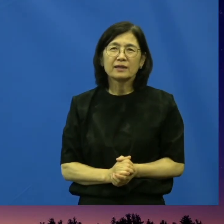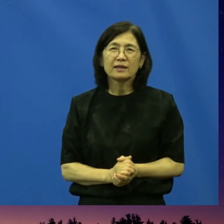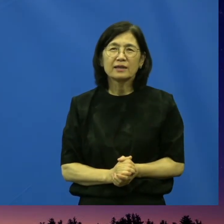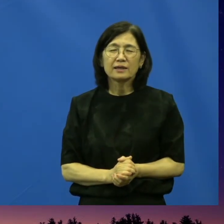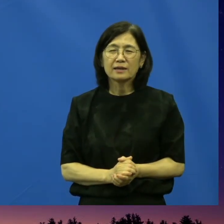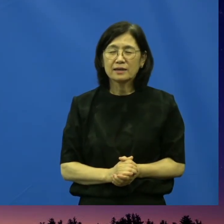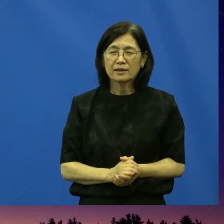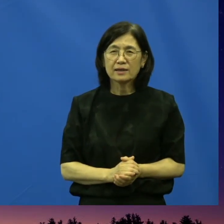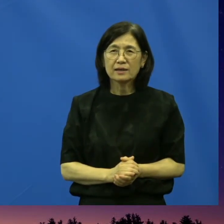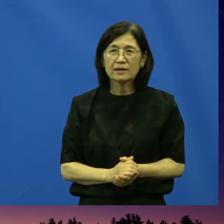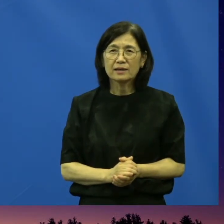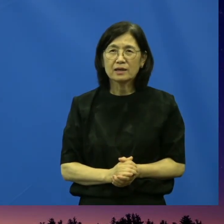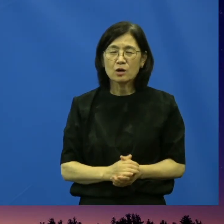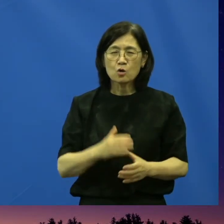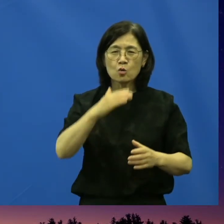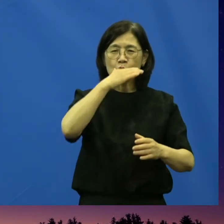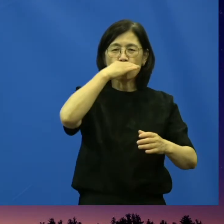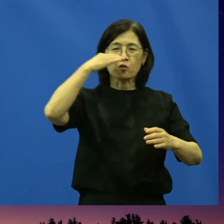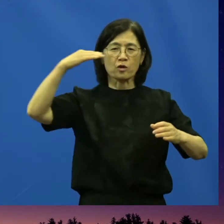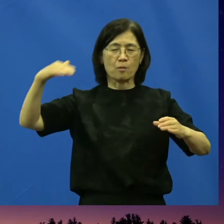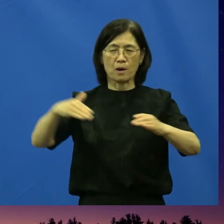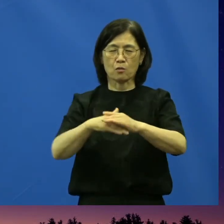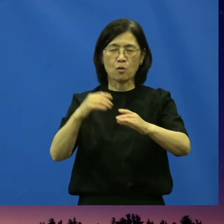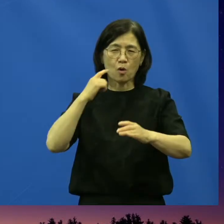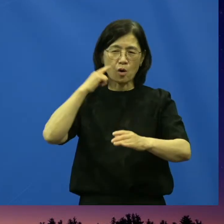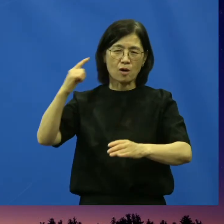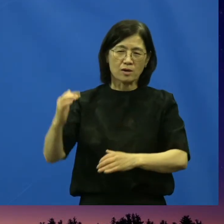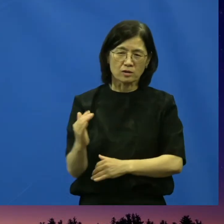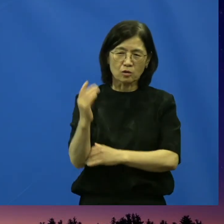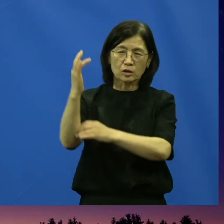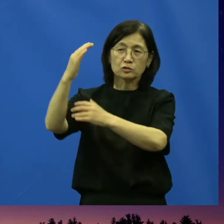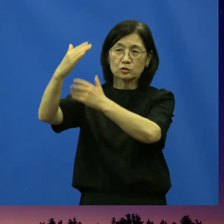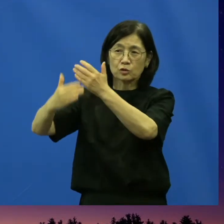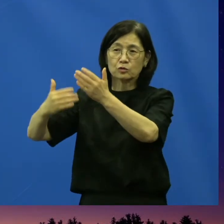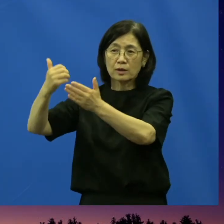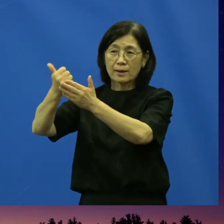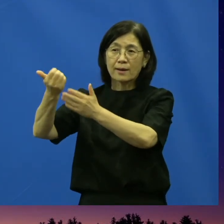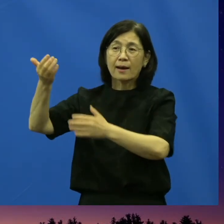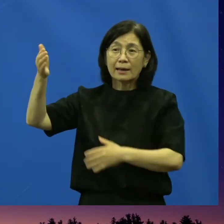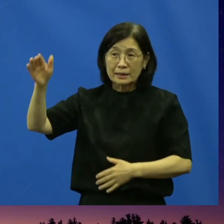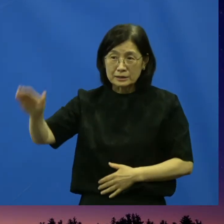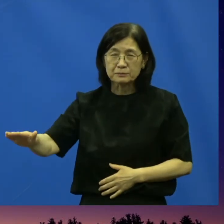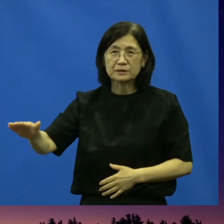위엄과 권능에 차 있고 영광스러워 이러면 그렇기는 하는데 자주 안 찾아가.